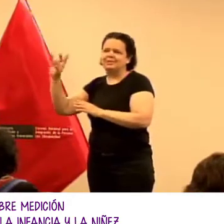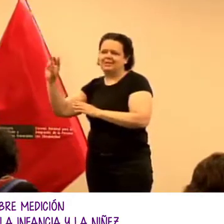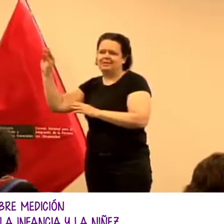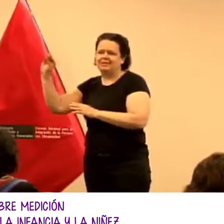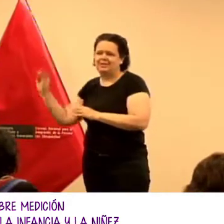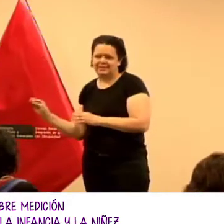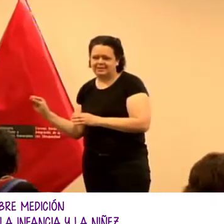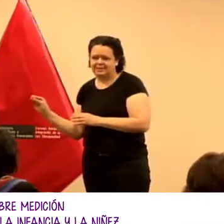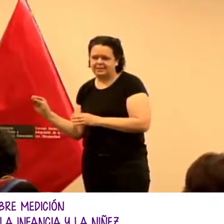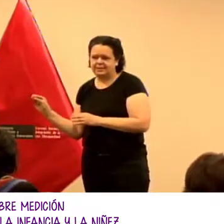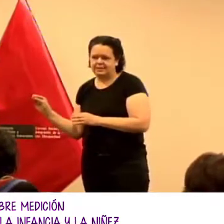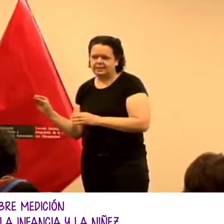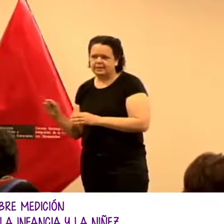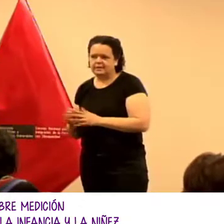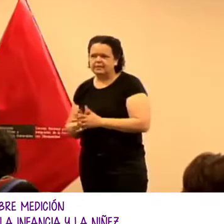22.7%.